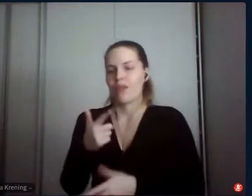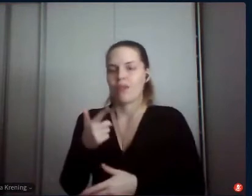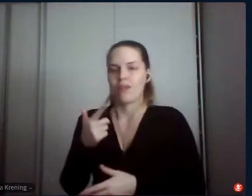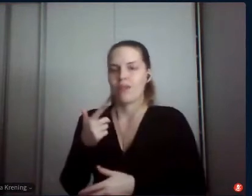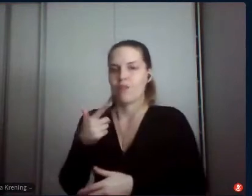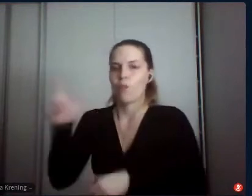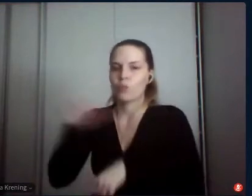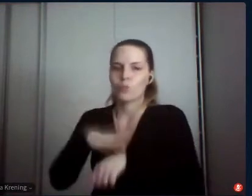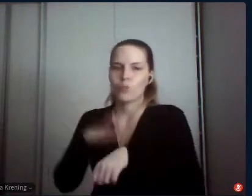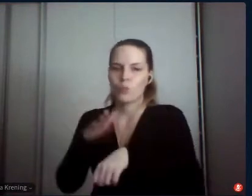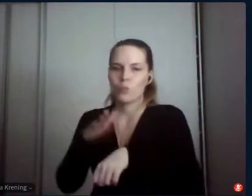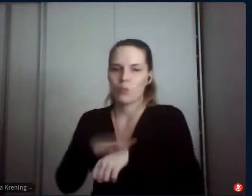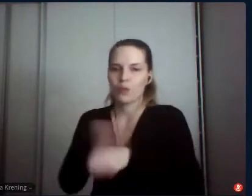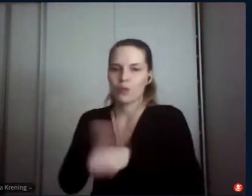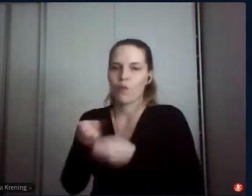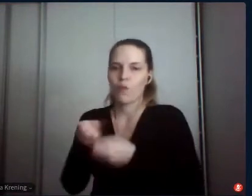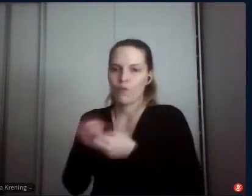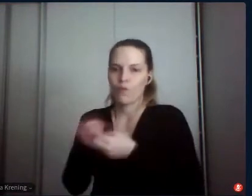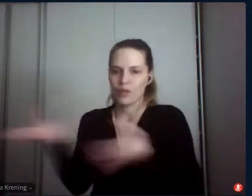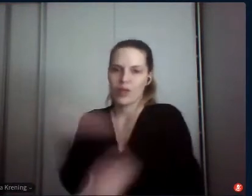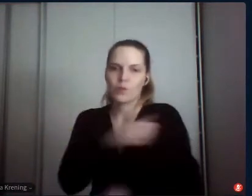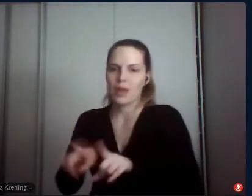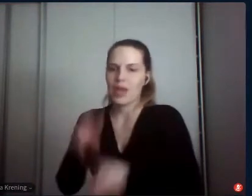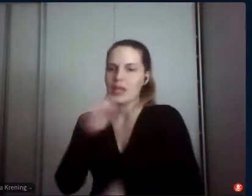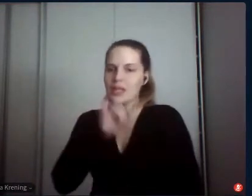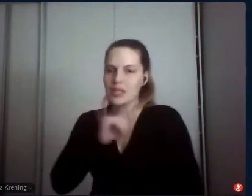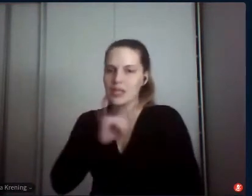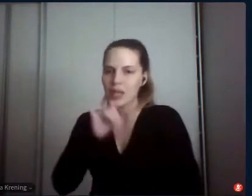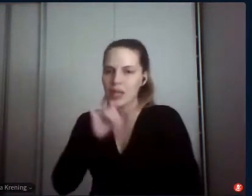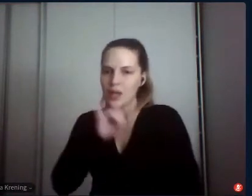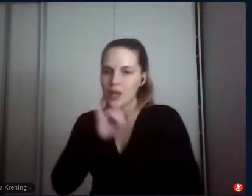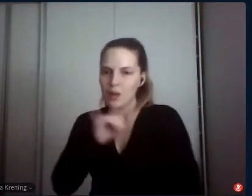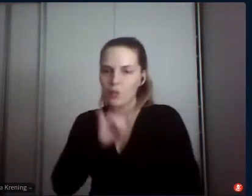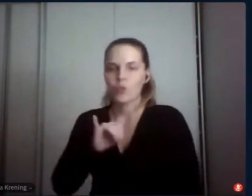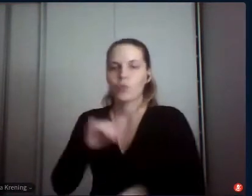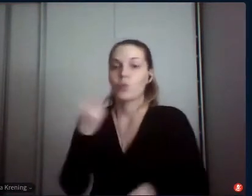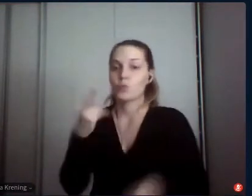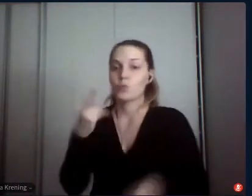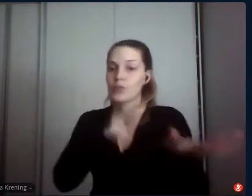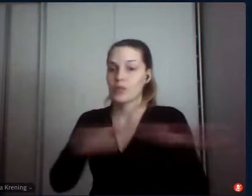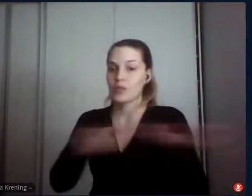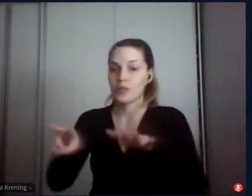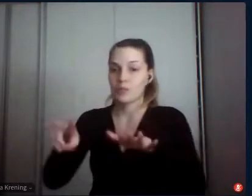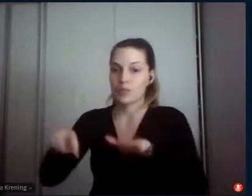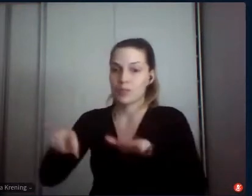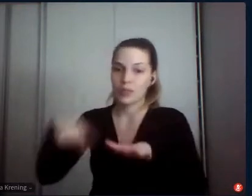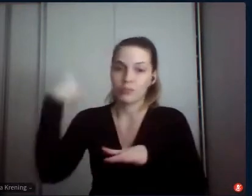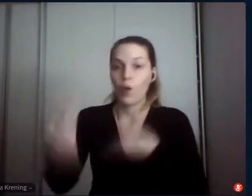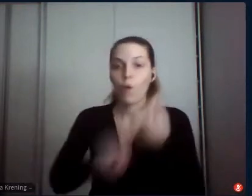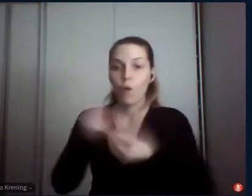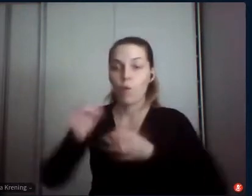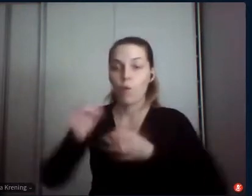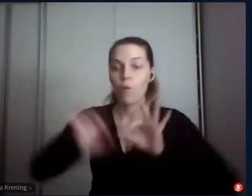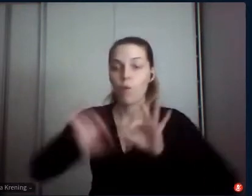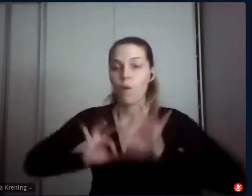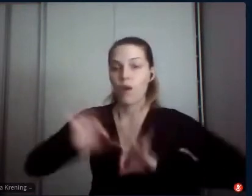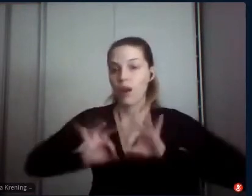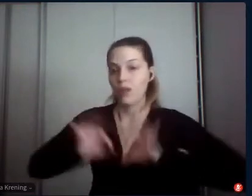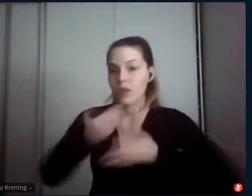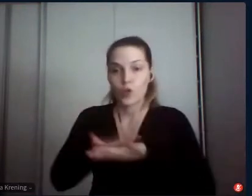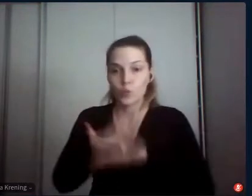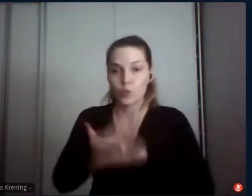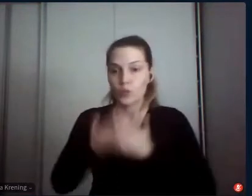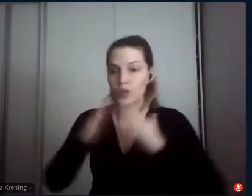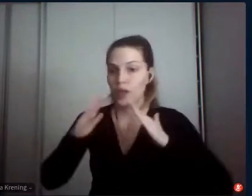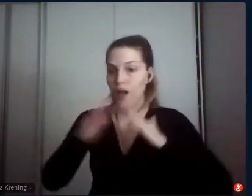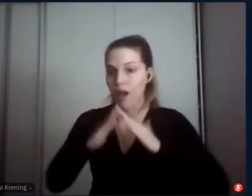exemplo, daqui a 2 semanas a gente vai estar falando de como se organizar para estudar à distância e estudar durante a pandemia. Tá? Então, isso vai ser